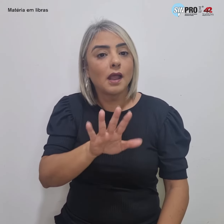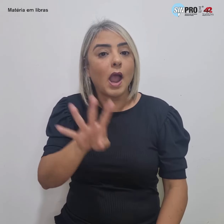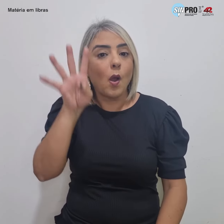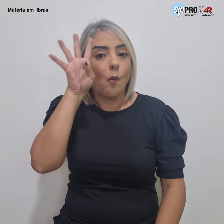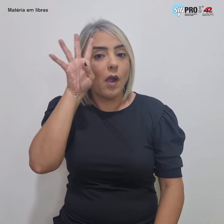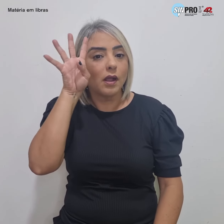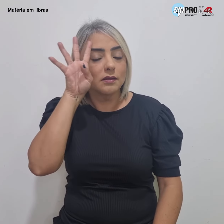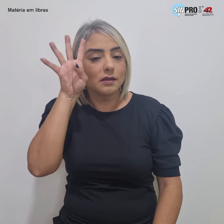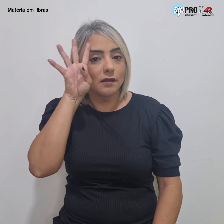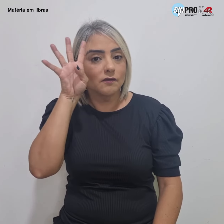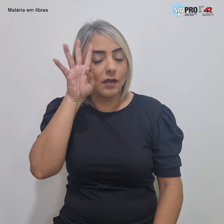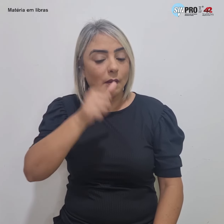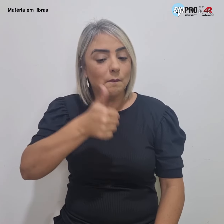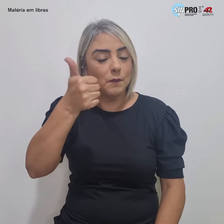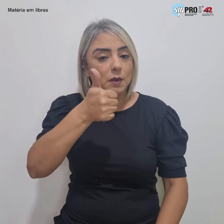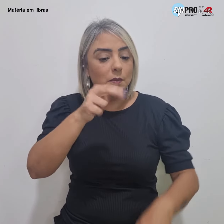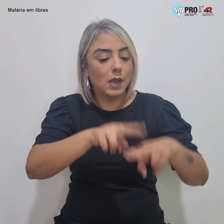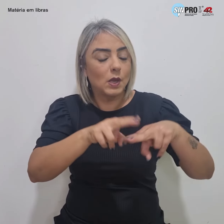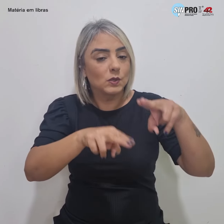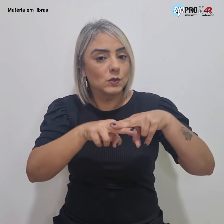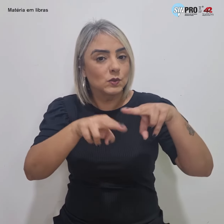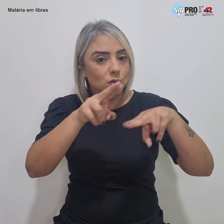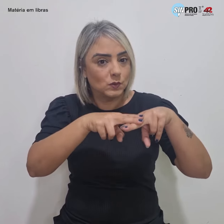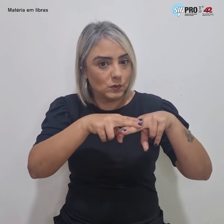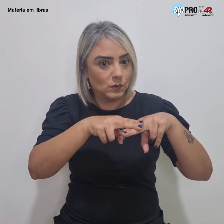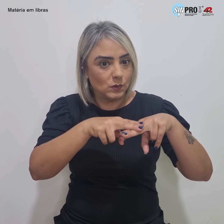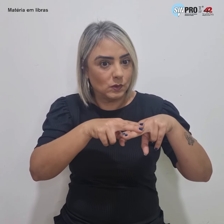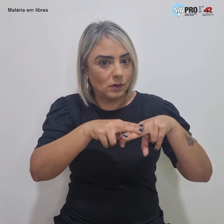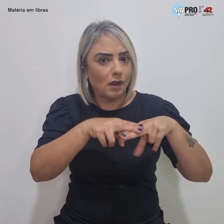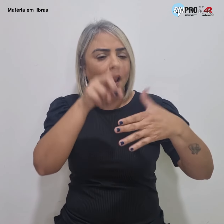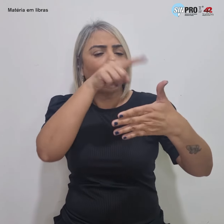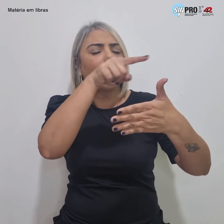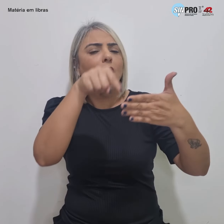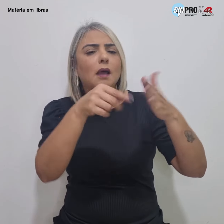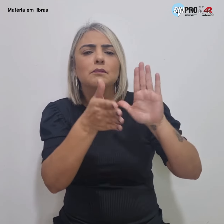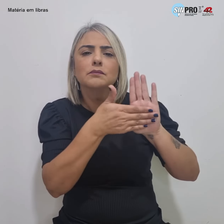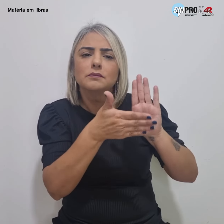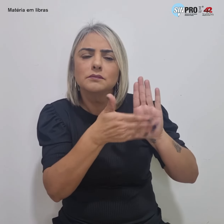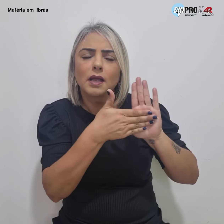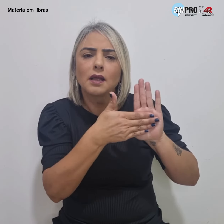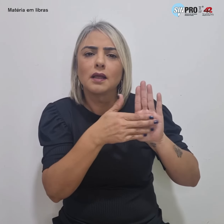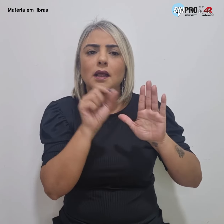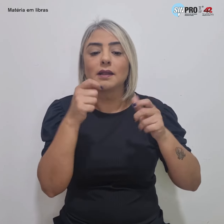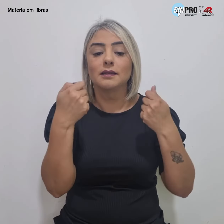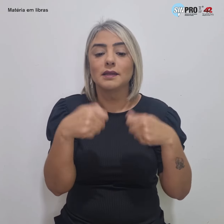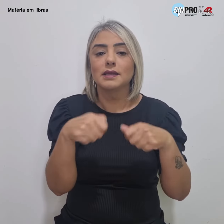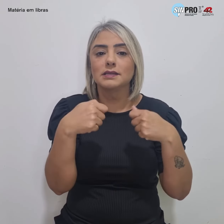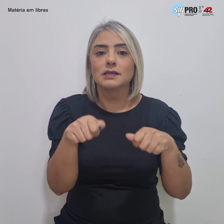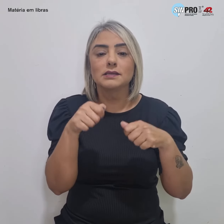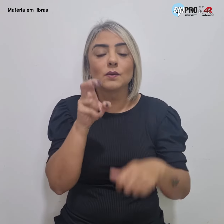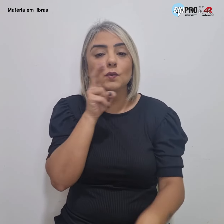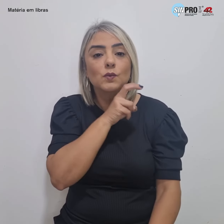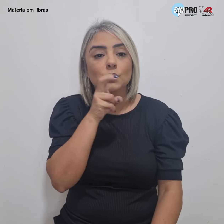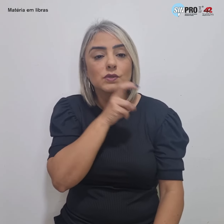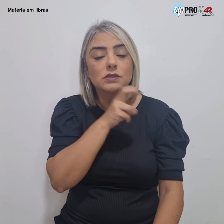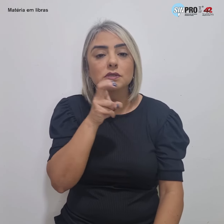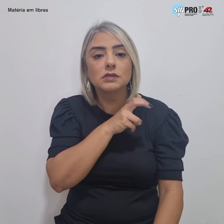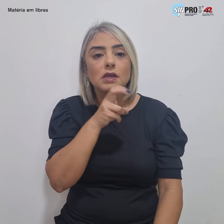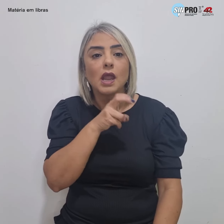quarta-feira 1º de Junho entre os pontos de pauta estão a necessidade urgente de concurso